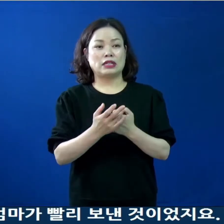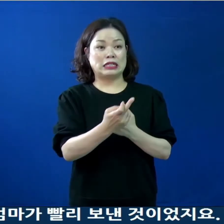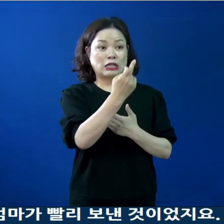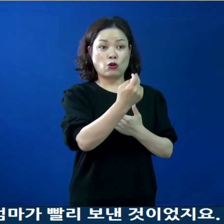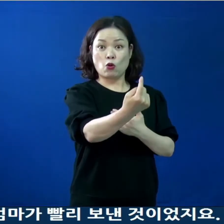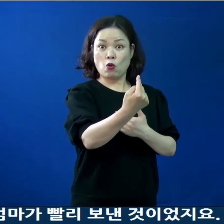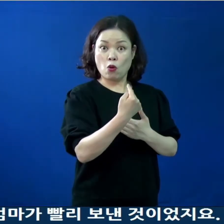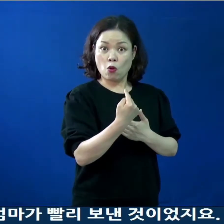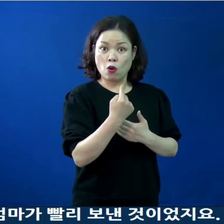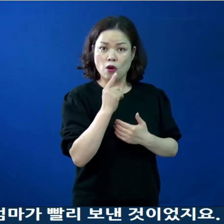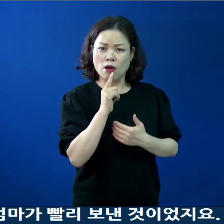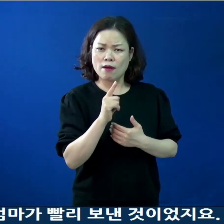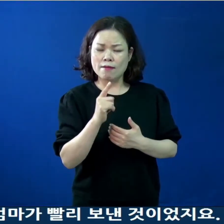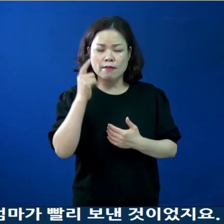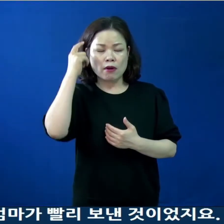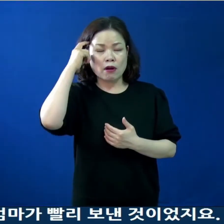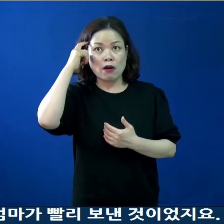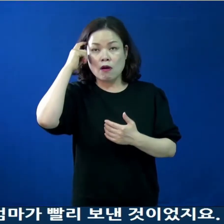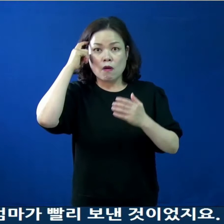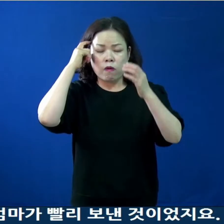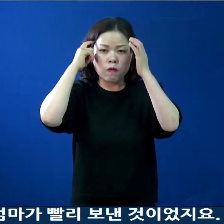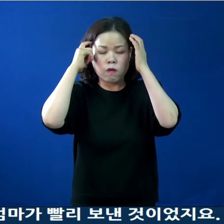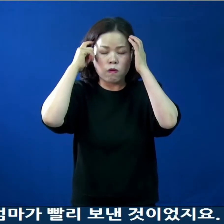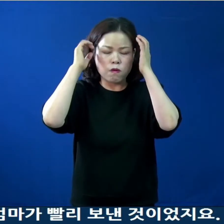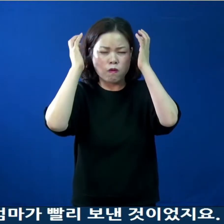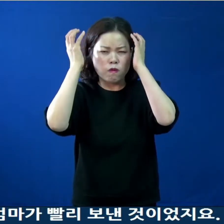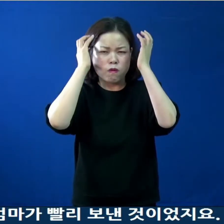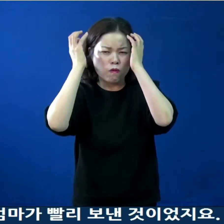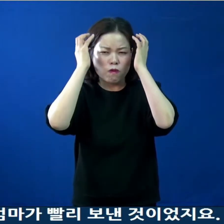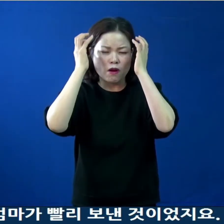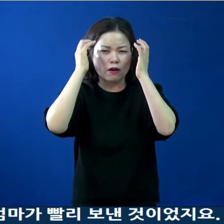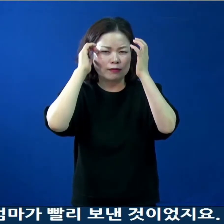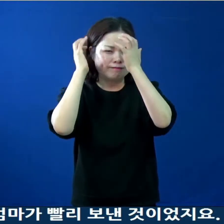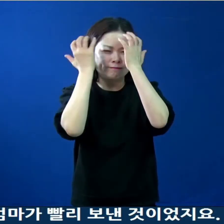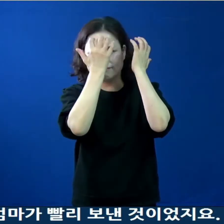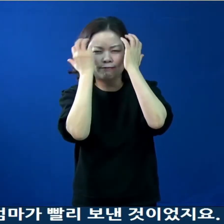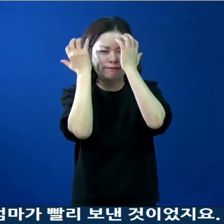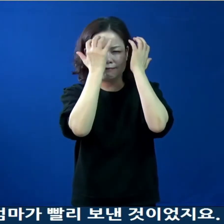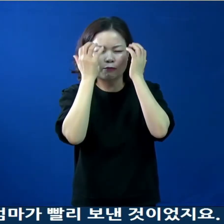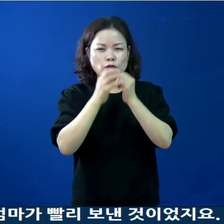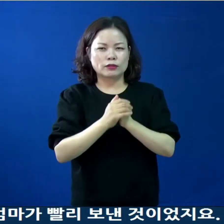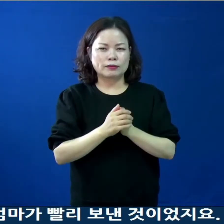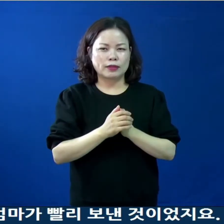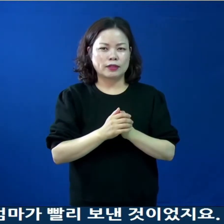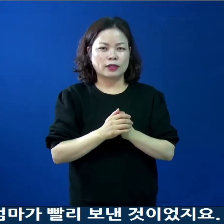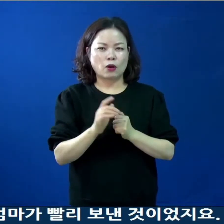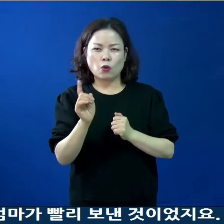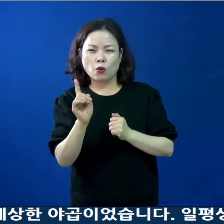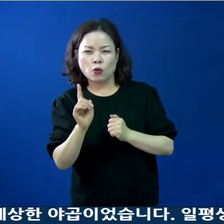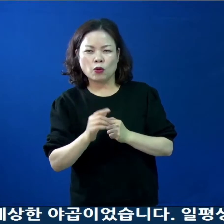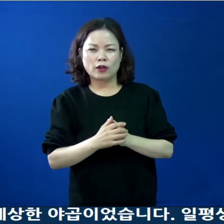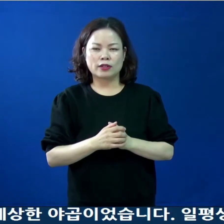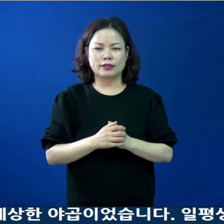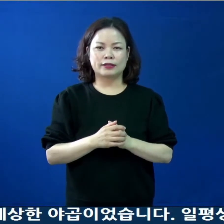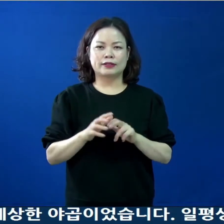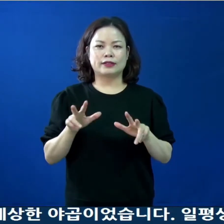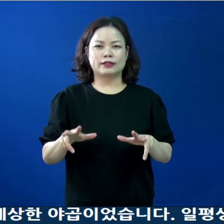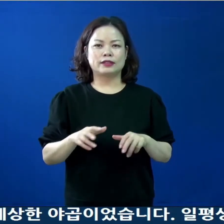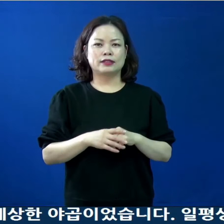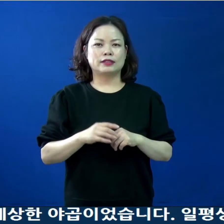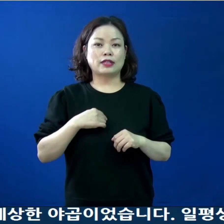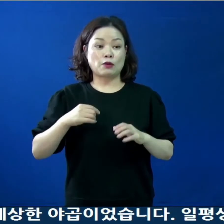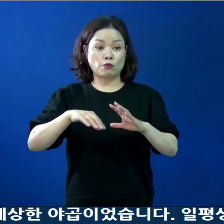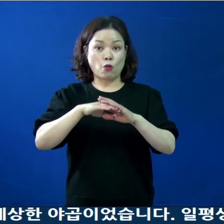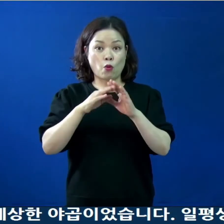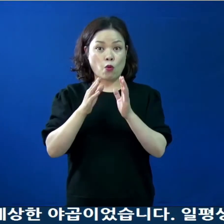온다, 이 이야기 듣자마자 머리가 막 이제 돌아가는 겁니다. 머리가 막 회전하기 시작하는데, 어떻게 하냐면 이제 자기